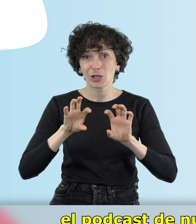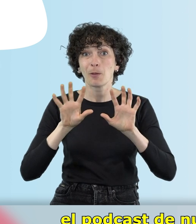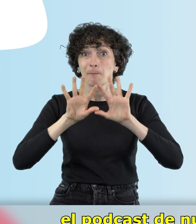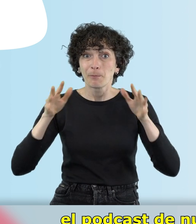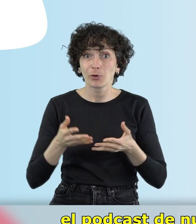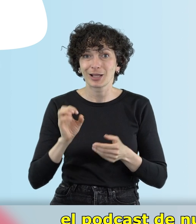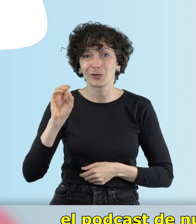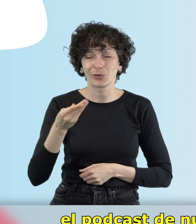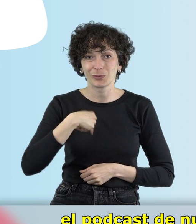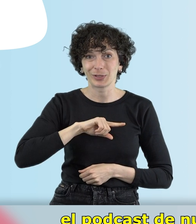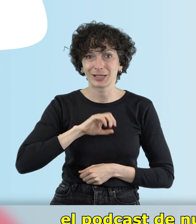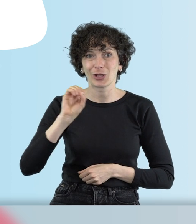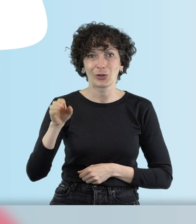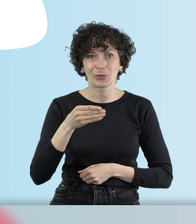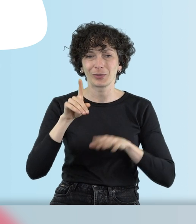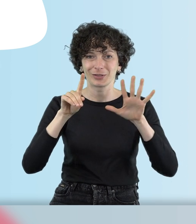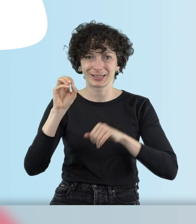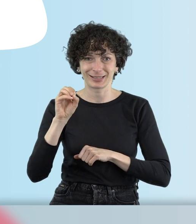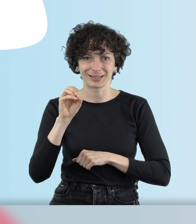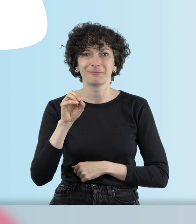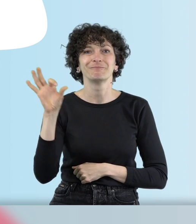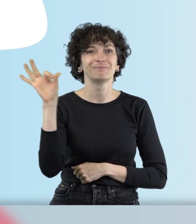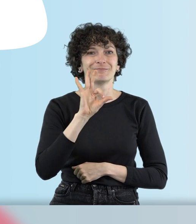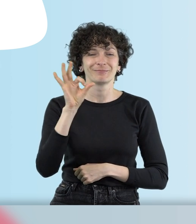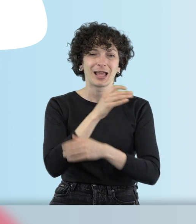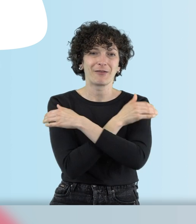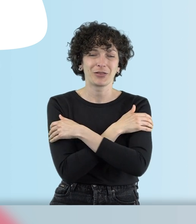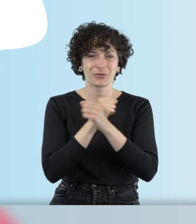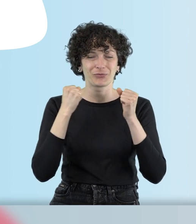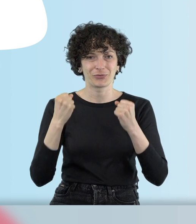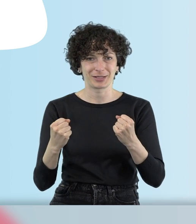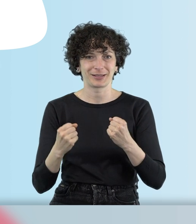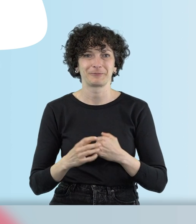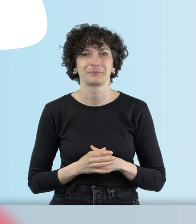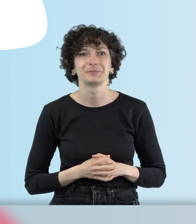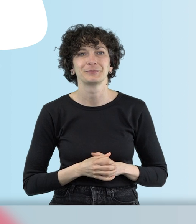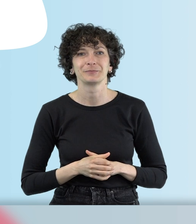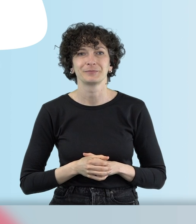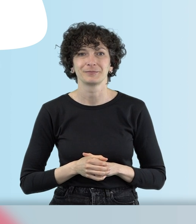nuestro club, el Club de los 60. Hasta la próxima. Un fuerte abrazo.